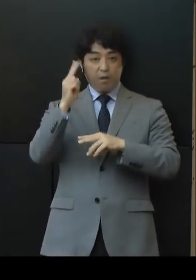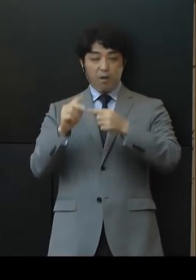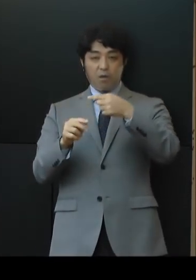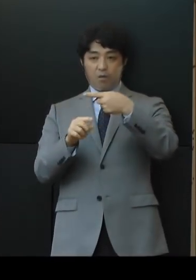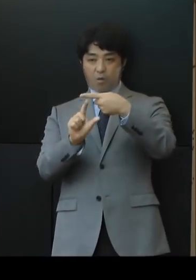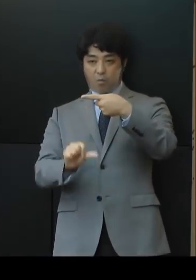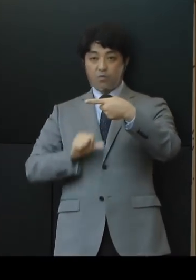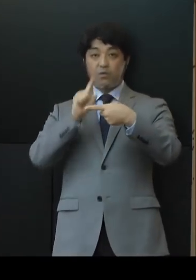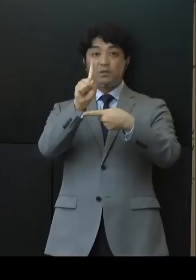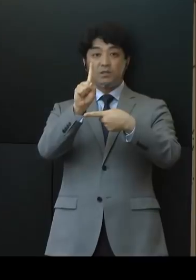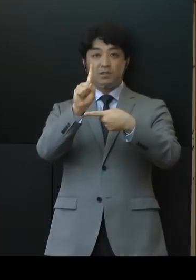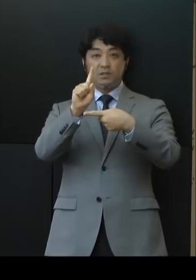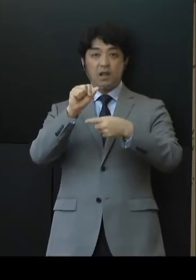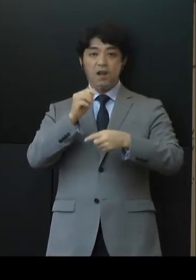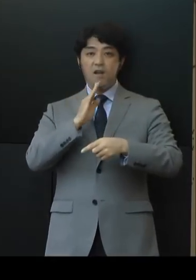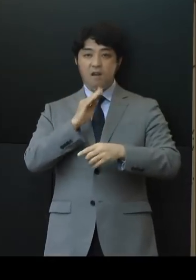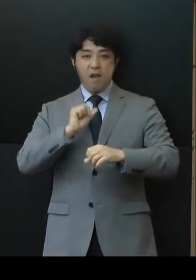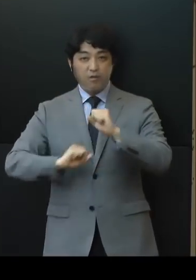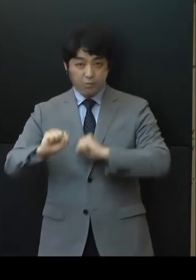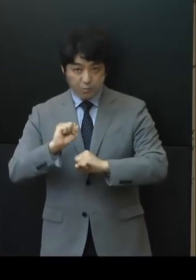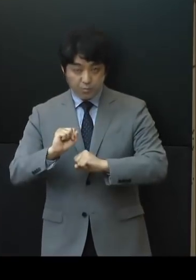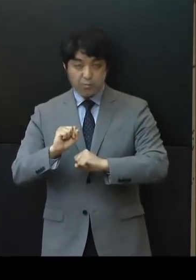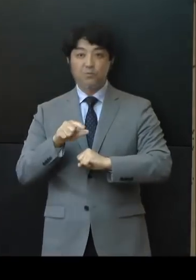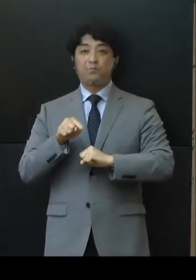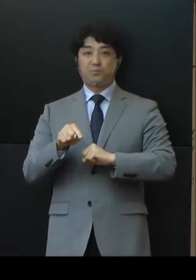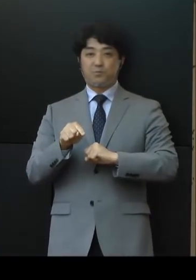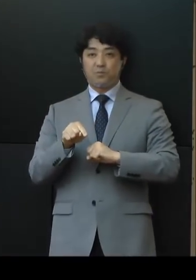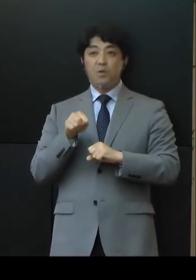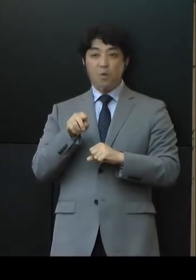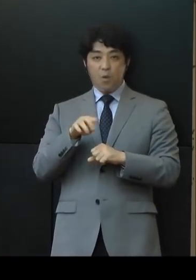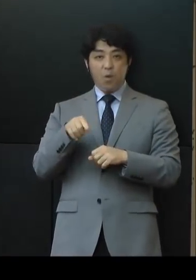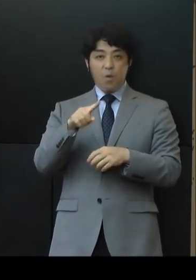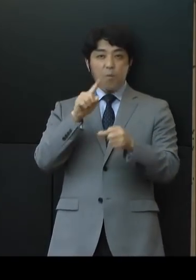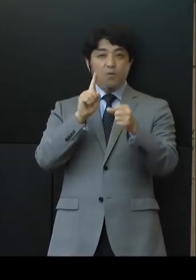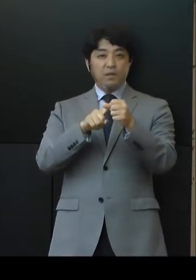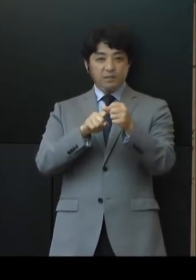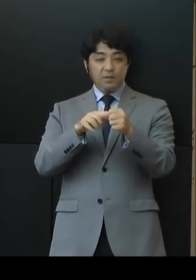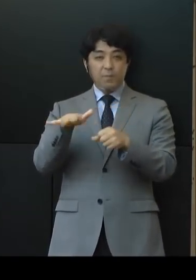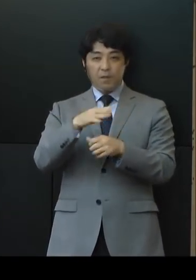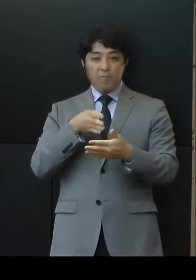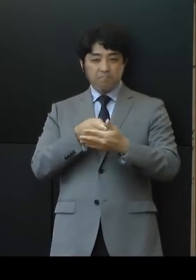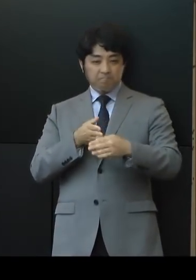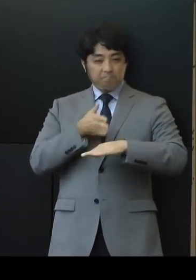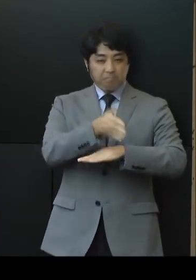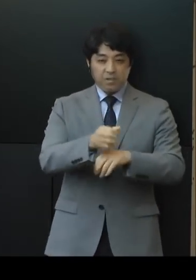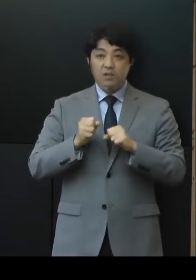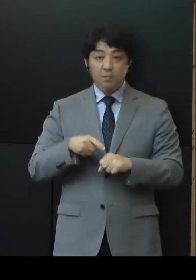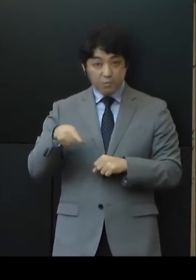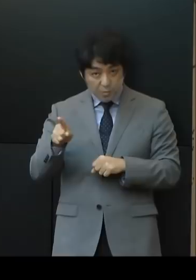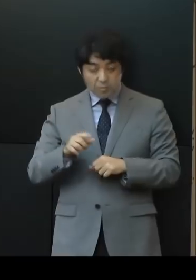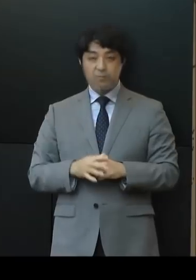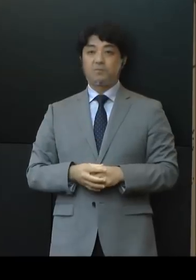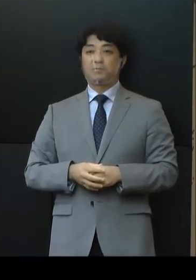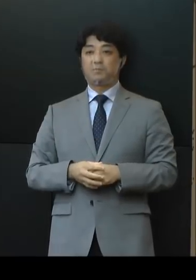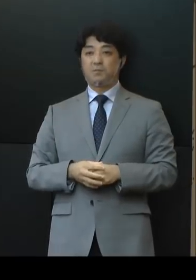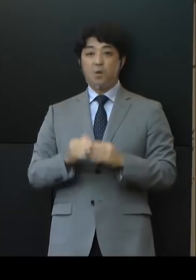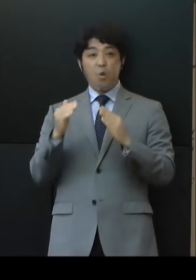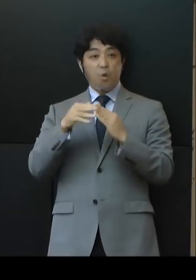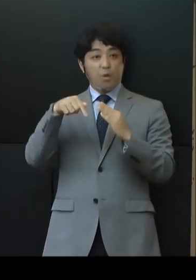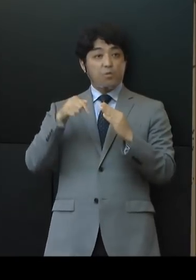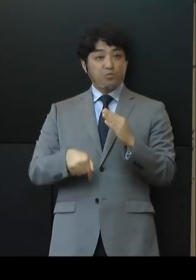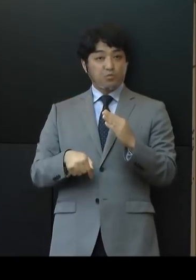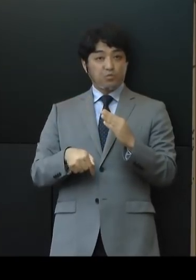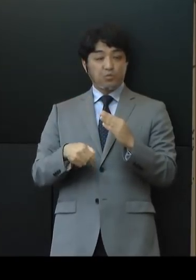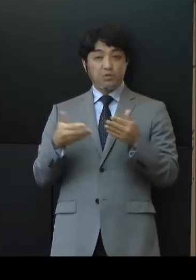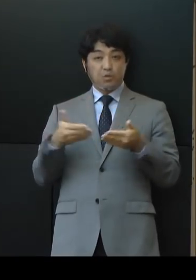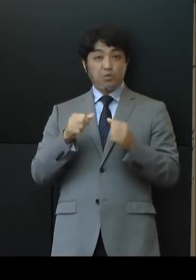葉に、県民総ぐるみで力を合わせ、この難局を乗り越えていきましょう。リモートワークや分散出